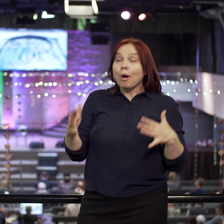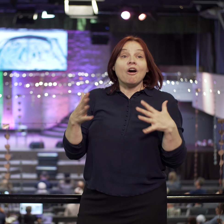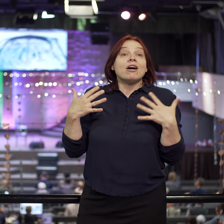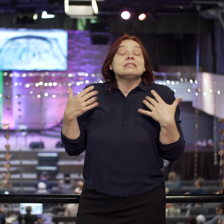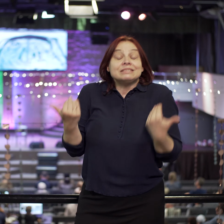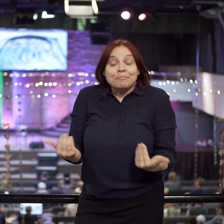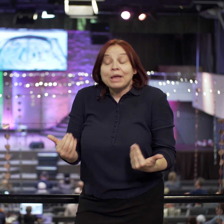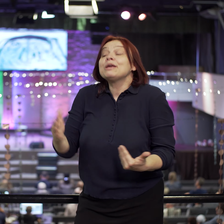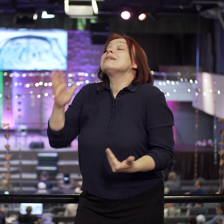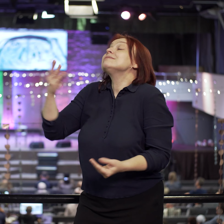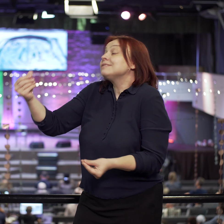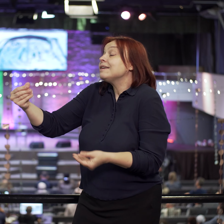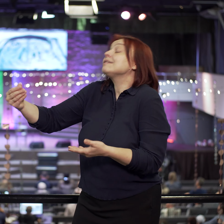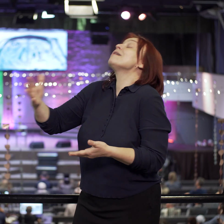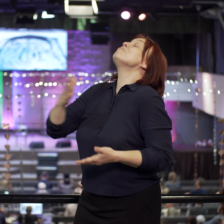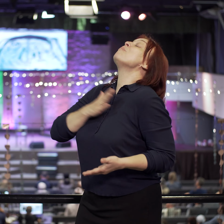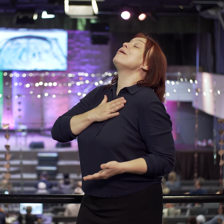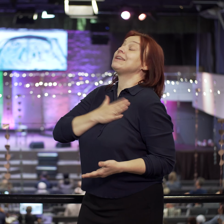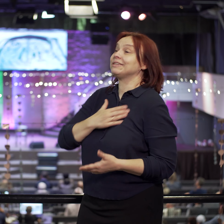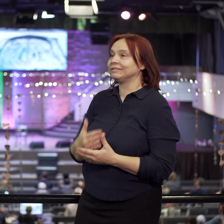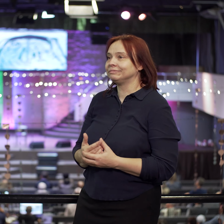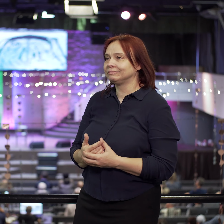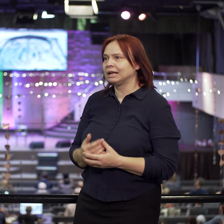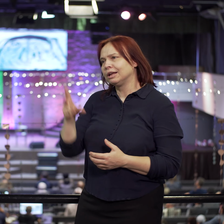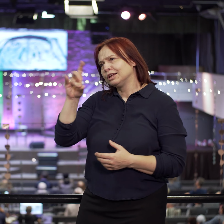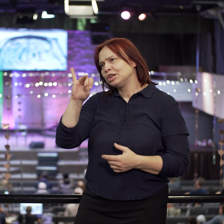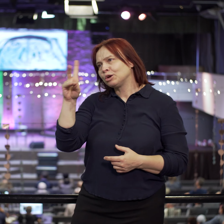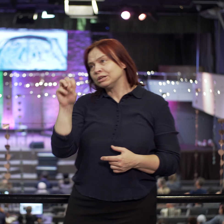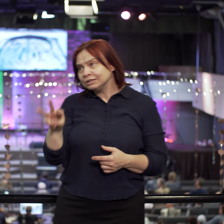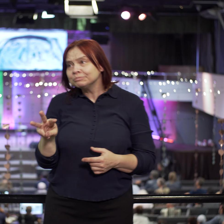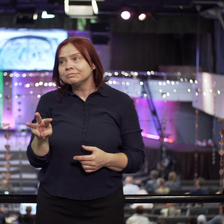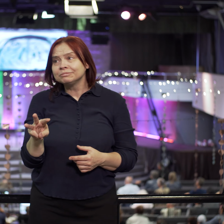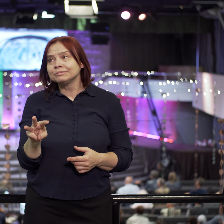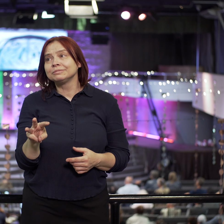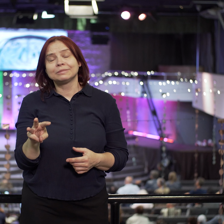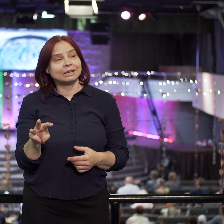деньги принадлежат мне. Никодим вышел